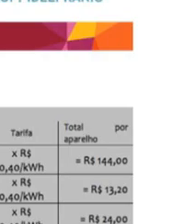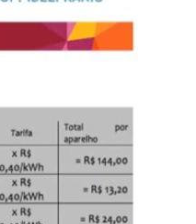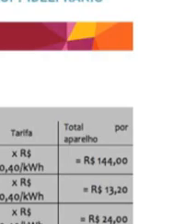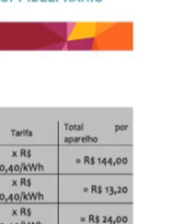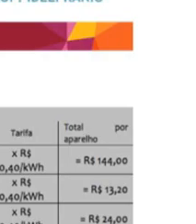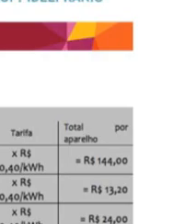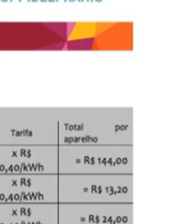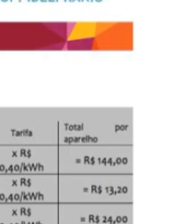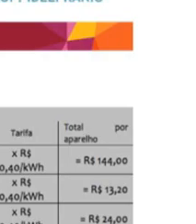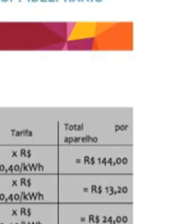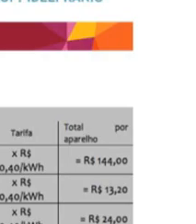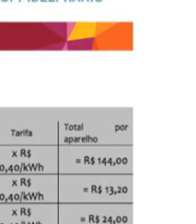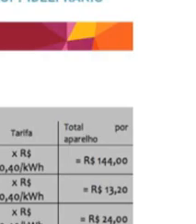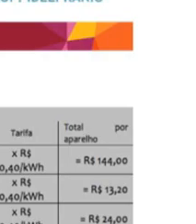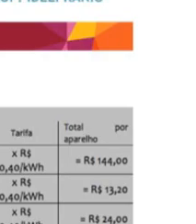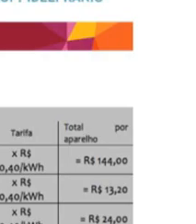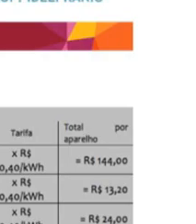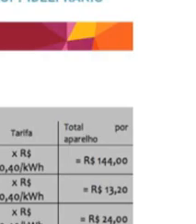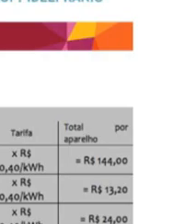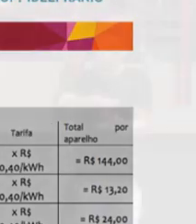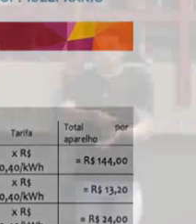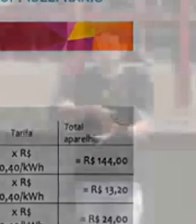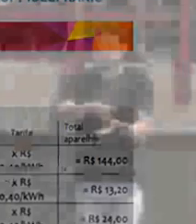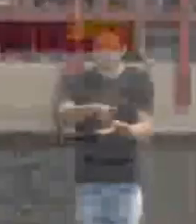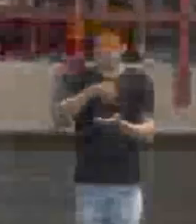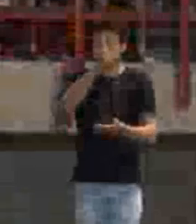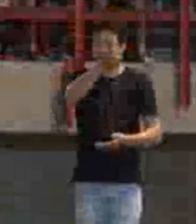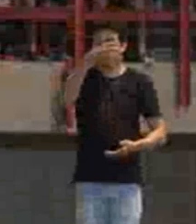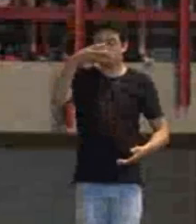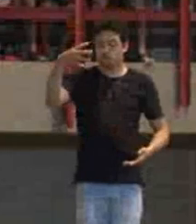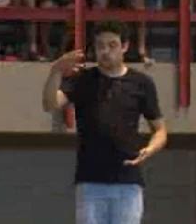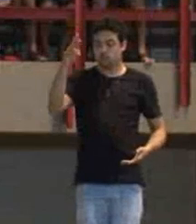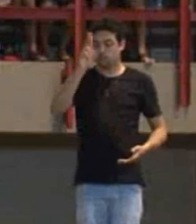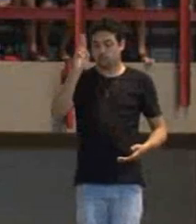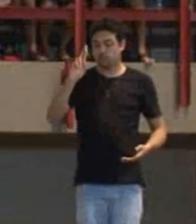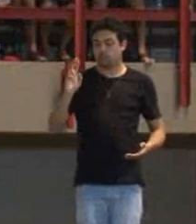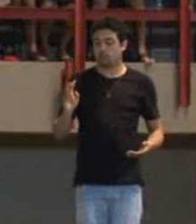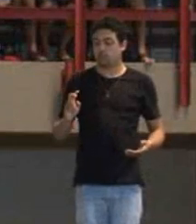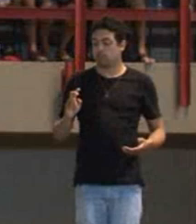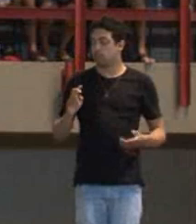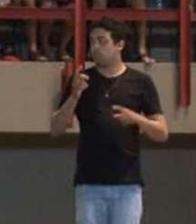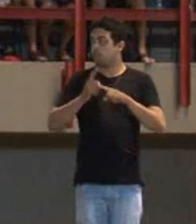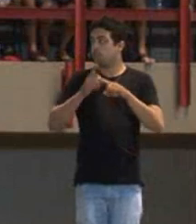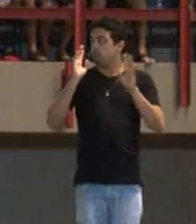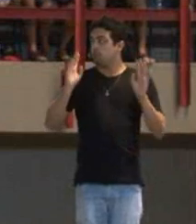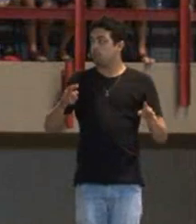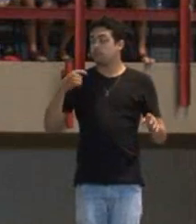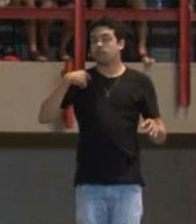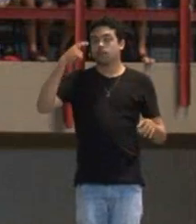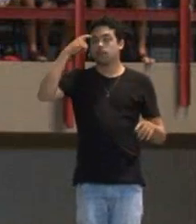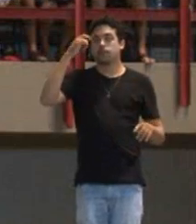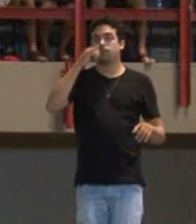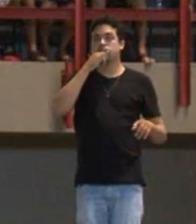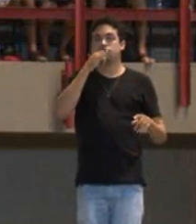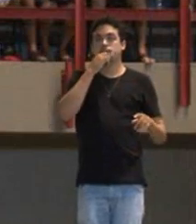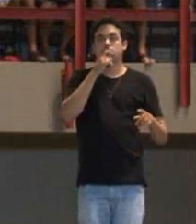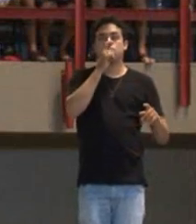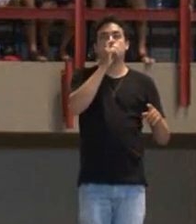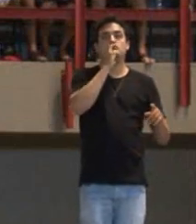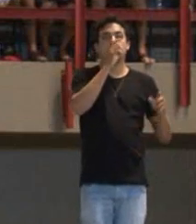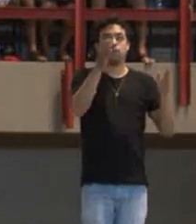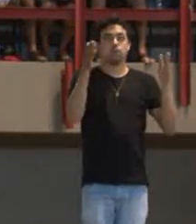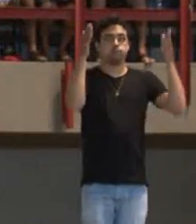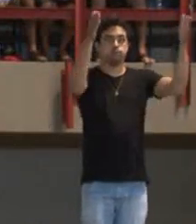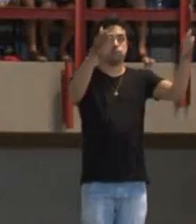de R$ 144 é só do ar-condicionado, viu? Aí vou te falar, você está pensando em comprar um eletrodoméstico novo